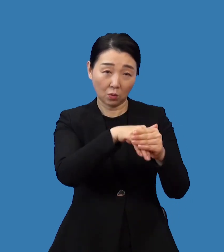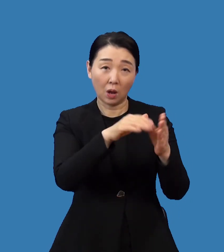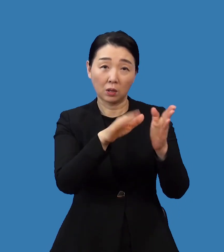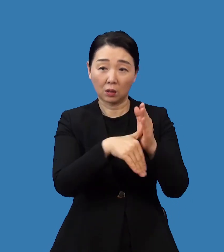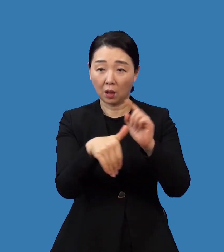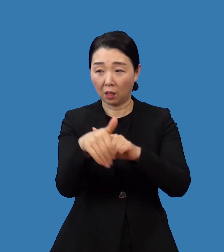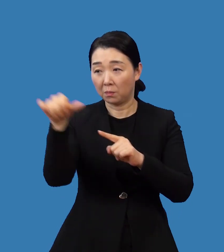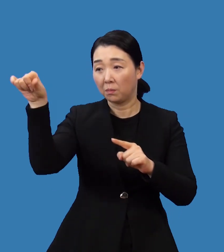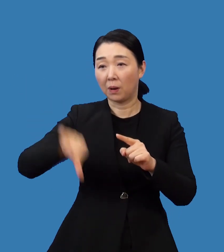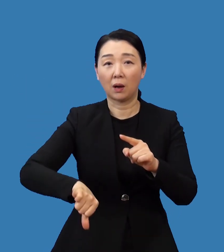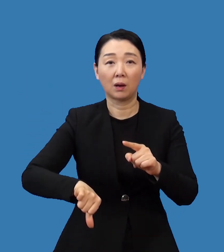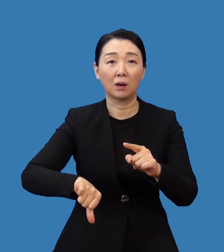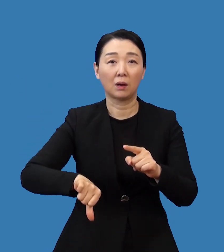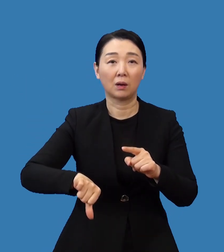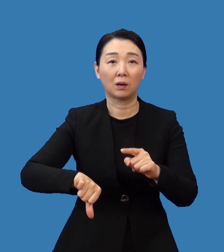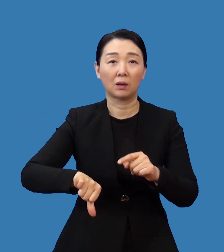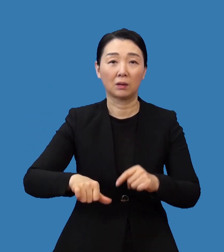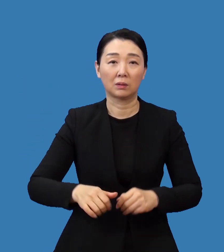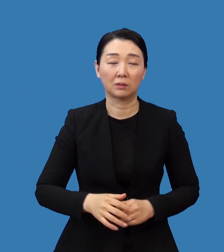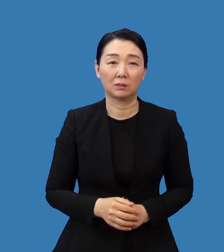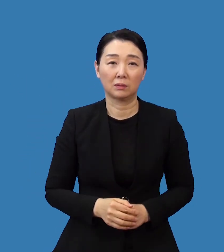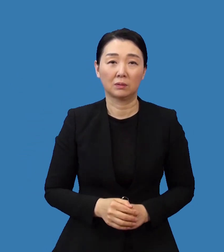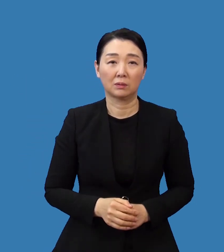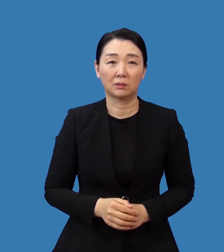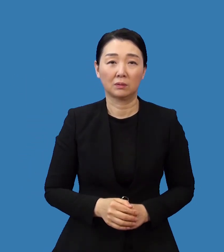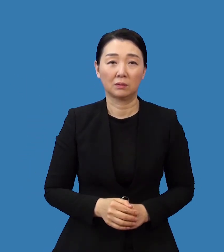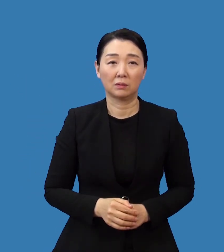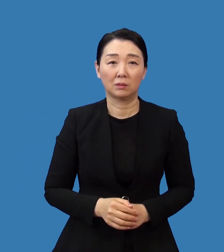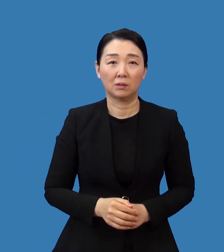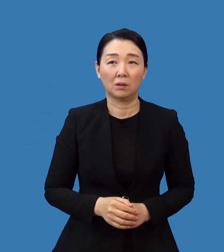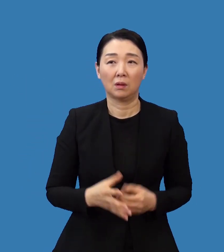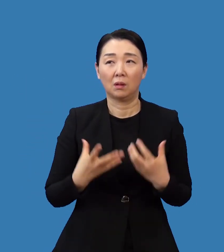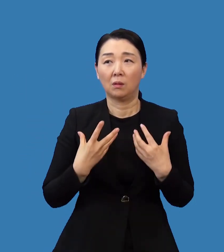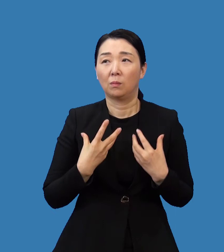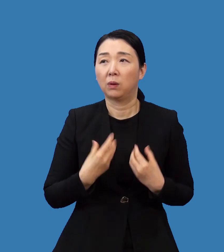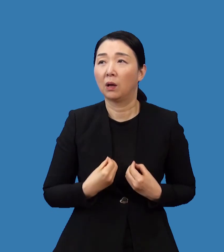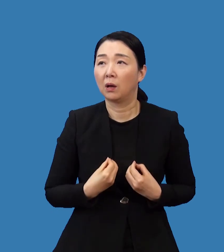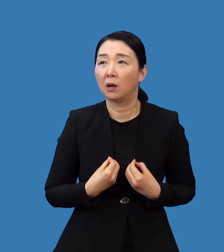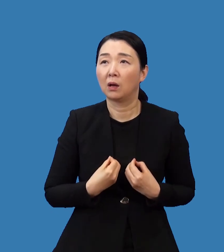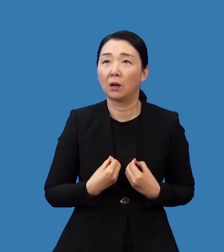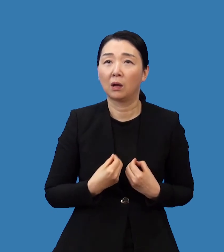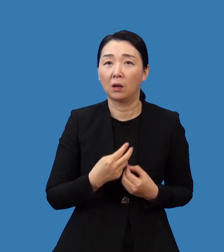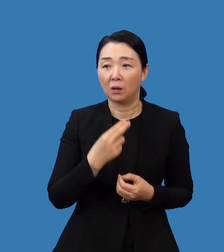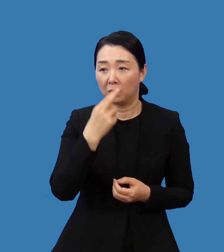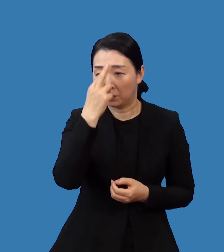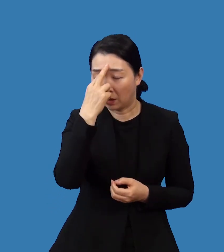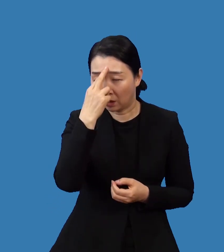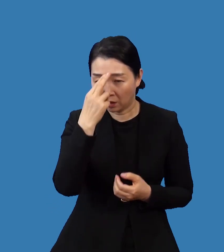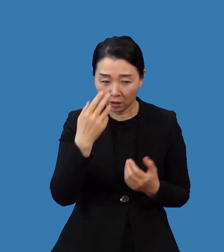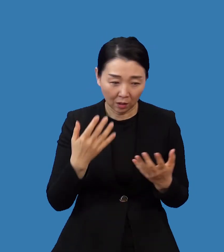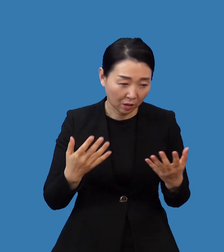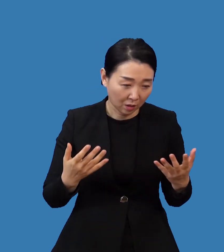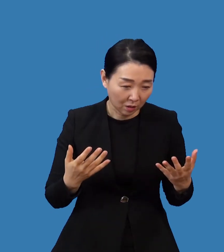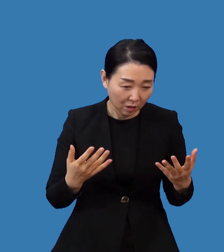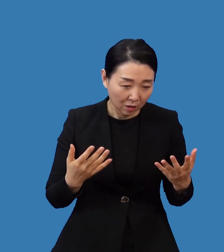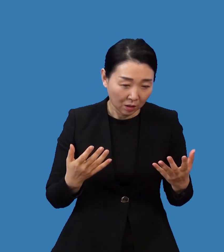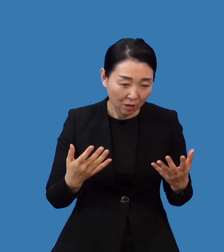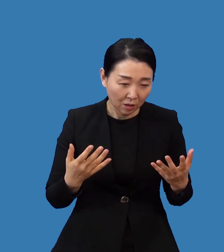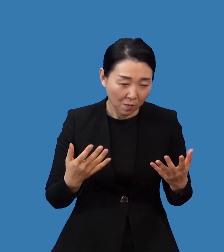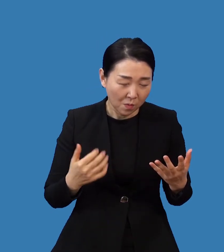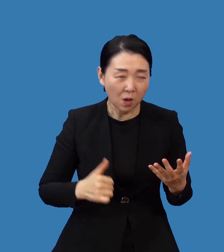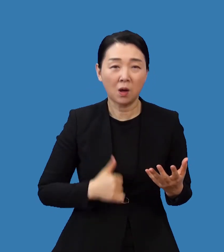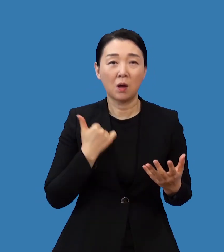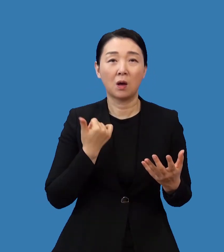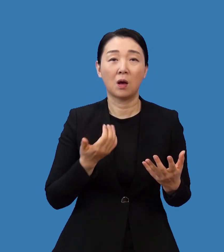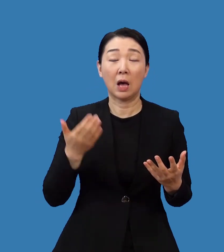낙선을 합니다. 그는 깊은 좌절 속에 빠졌어요. 분노와 실망을 안고 이